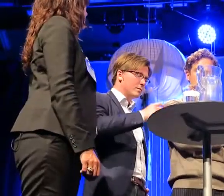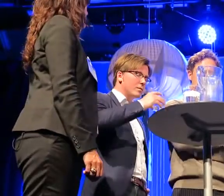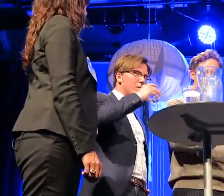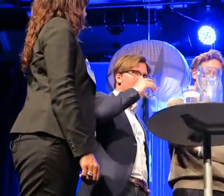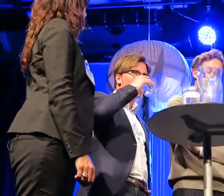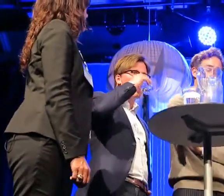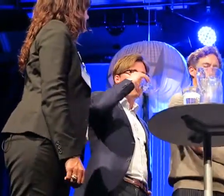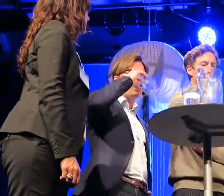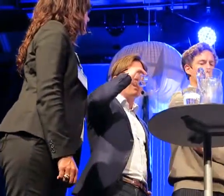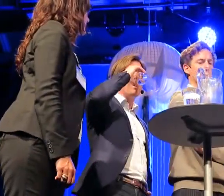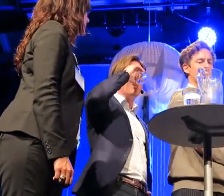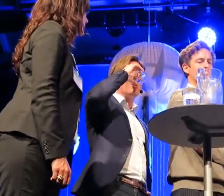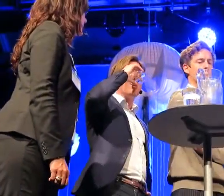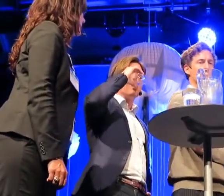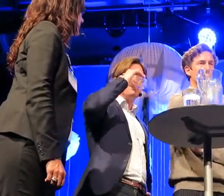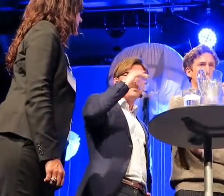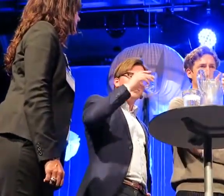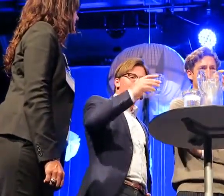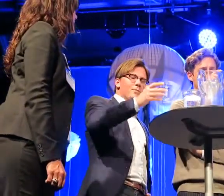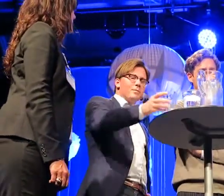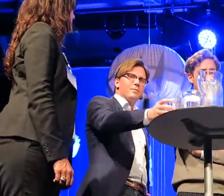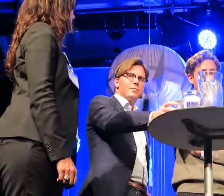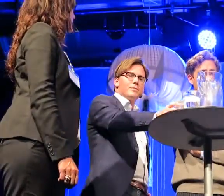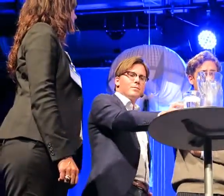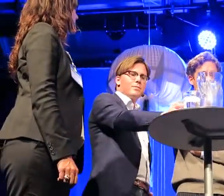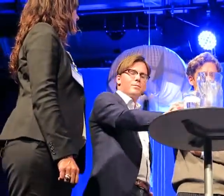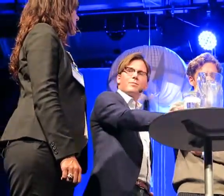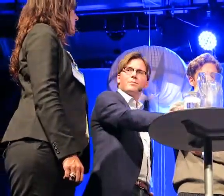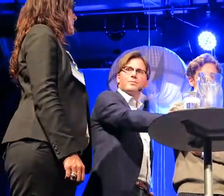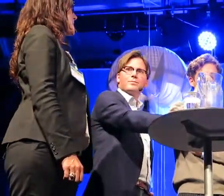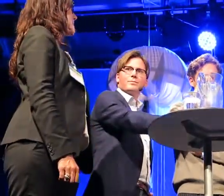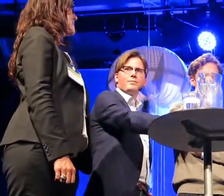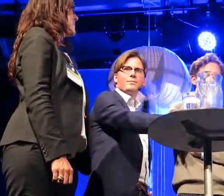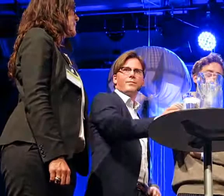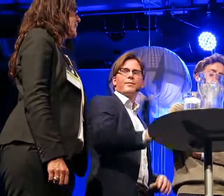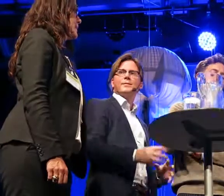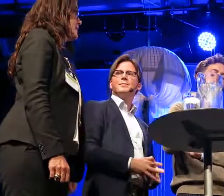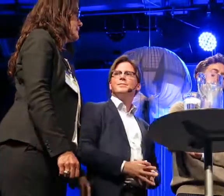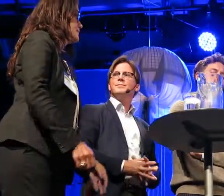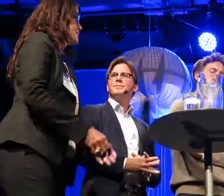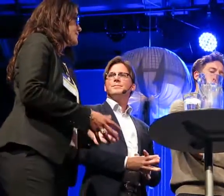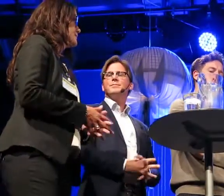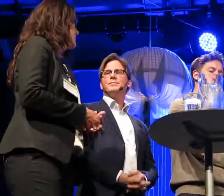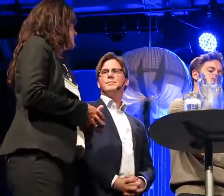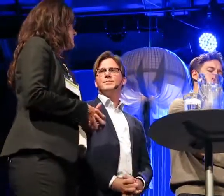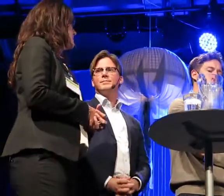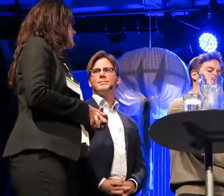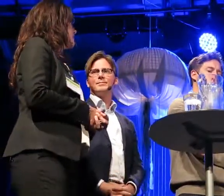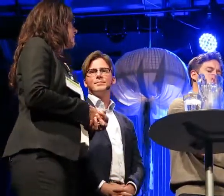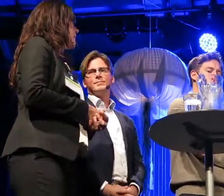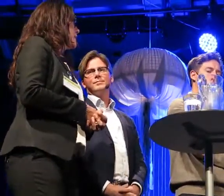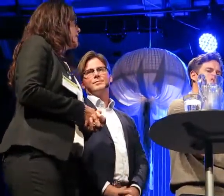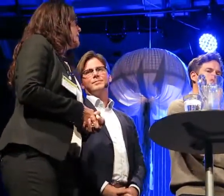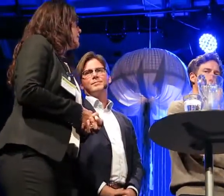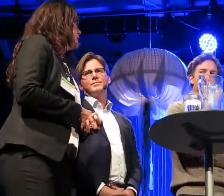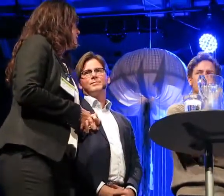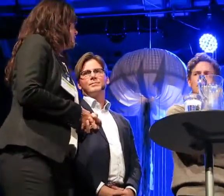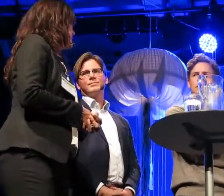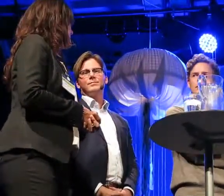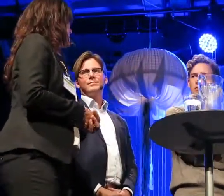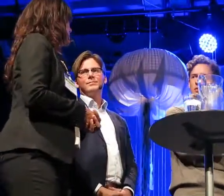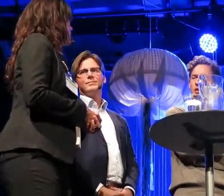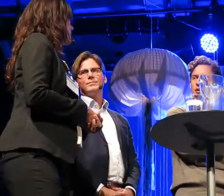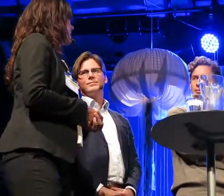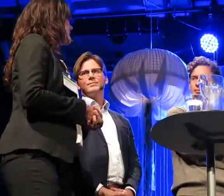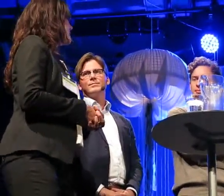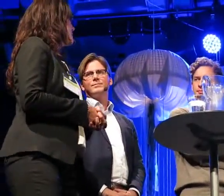Ullehav om att det inte händer någonting, det är mycket kaffedrickande. Finns det någonting av det här samtalet som du kan plocka med dig liksom? Ja,